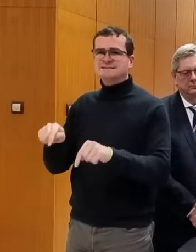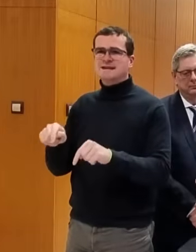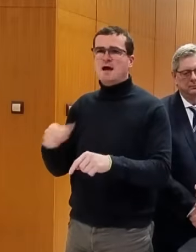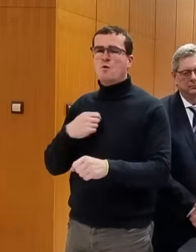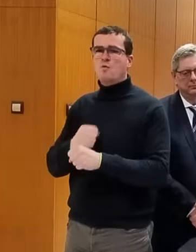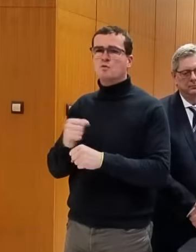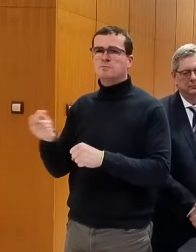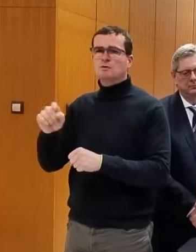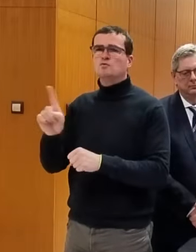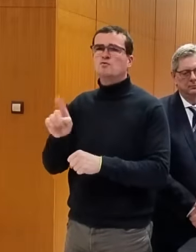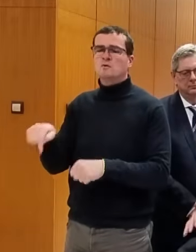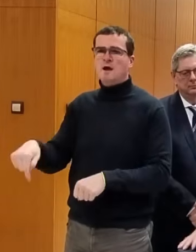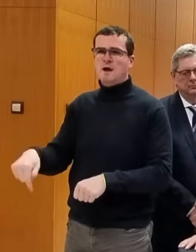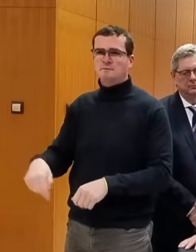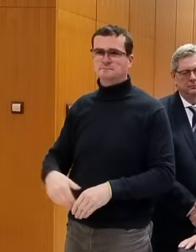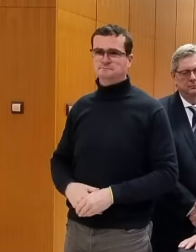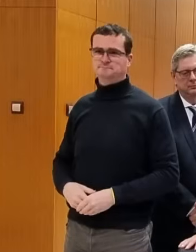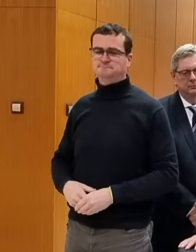ktorú robia?